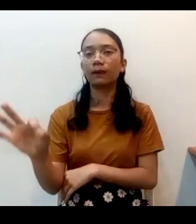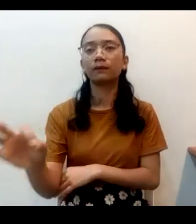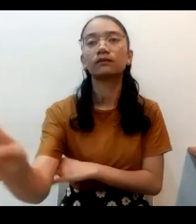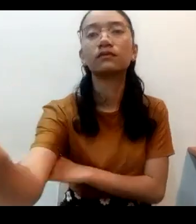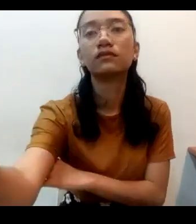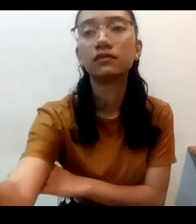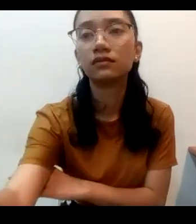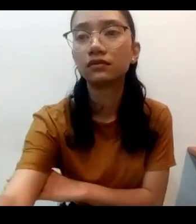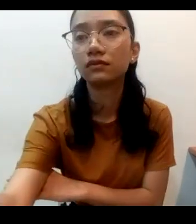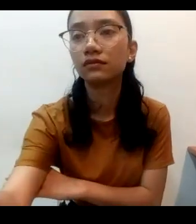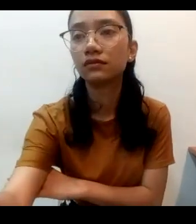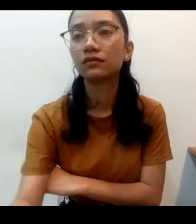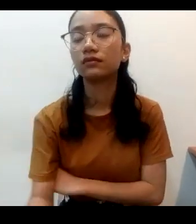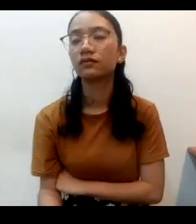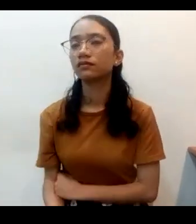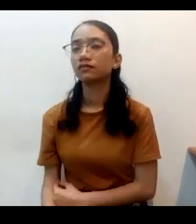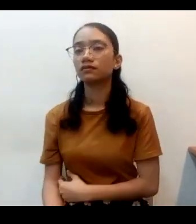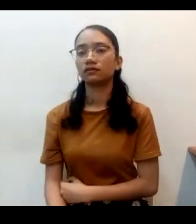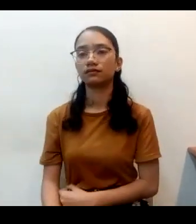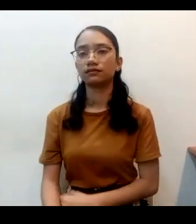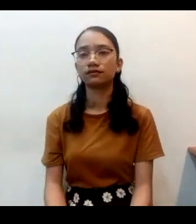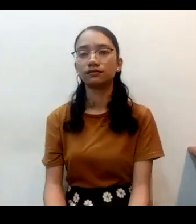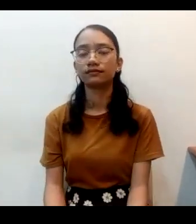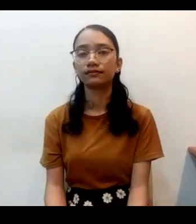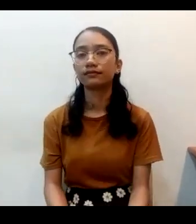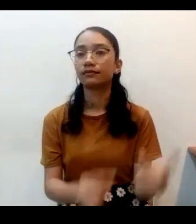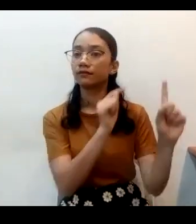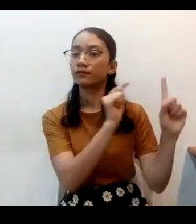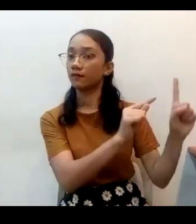Kapitulo 9. Even this born blind was